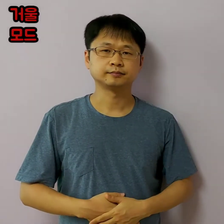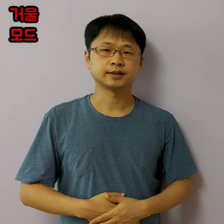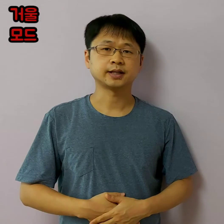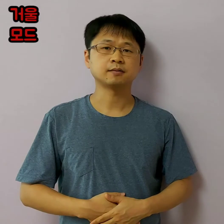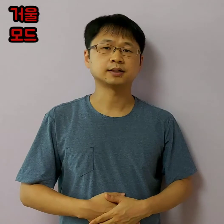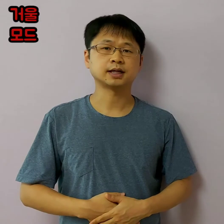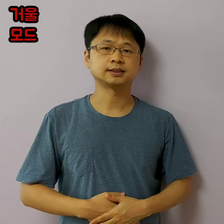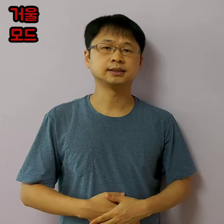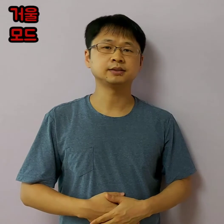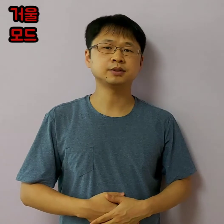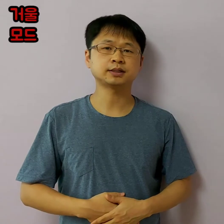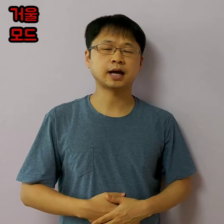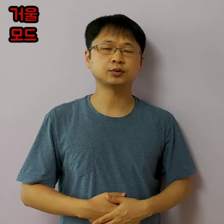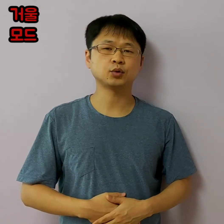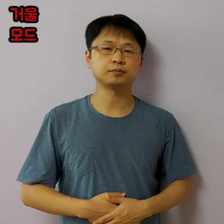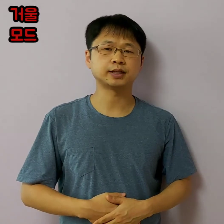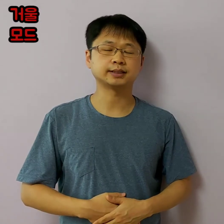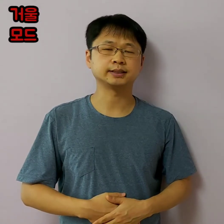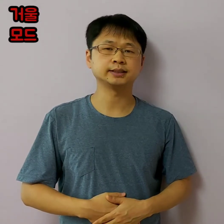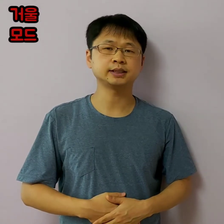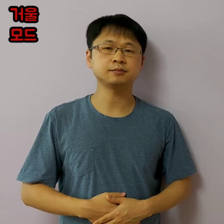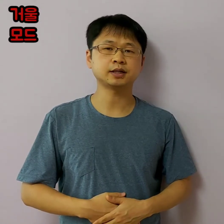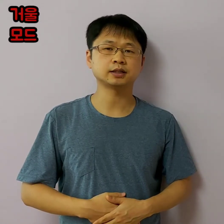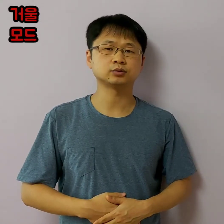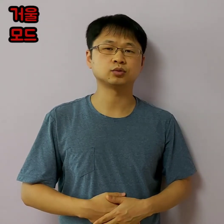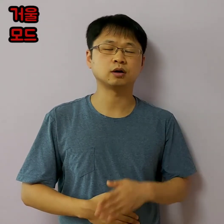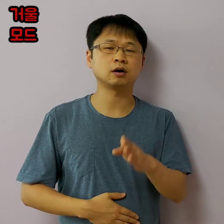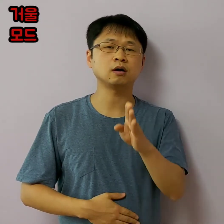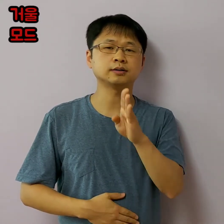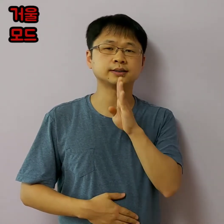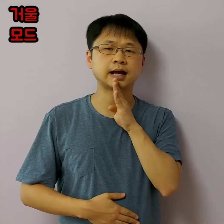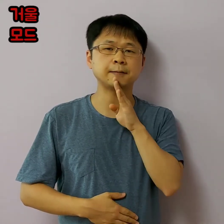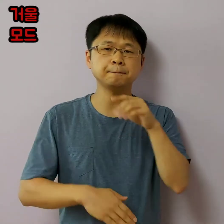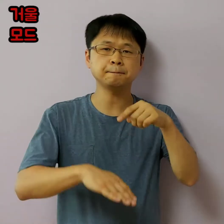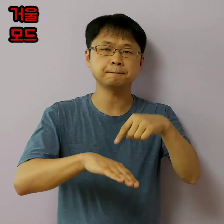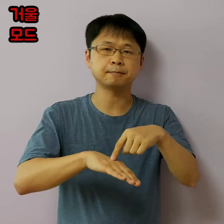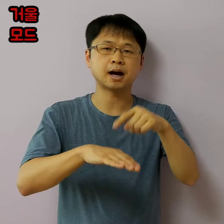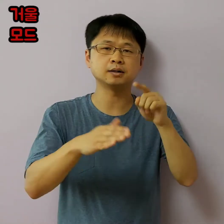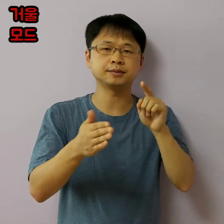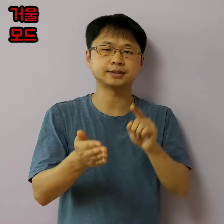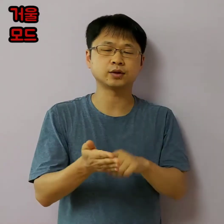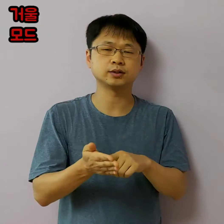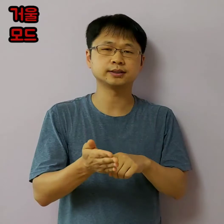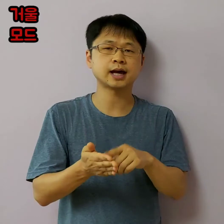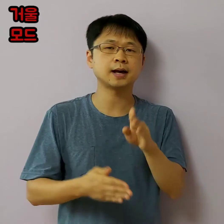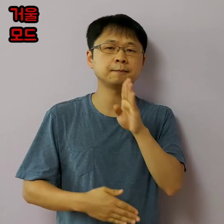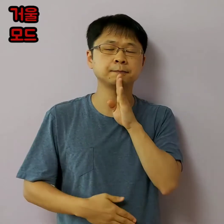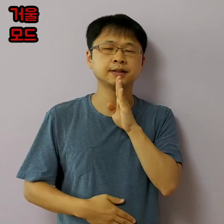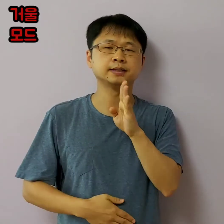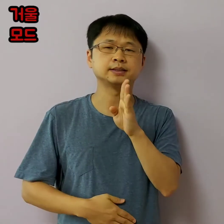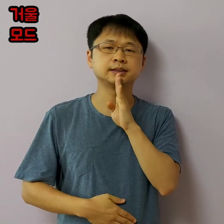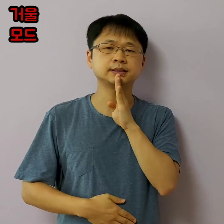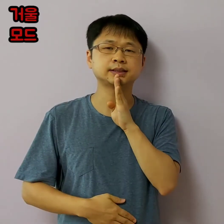네, 다음 가사 진심을 다해도입니다. 진심이라는 수어 참 마음이죠. 참,